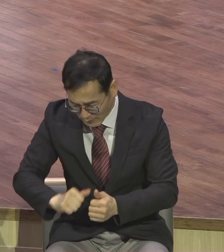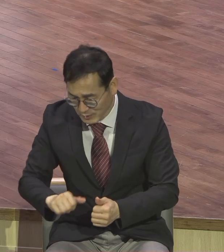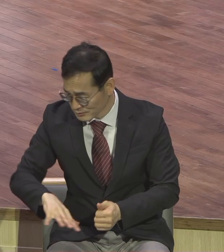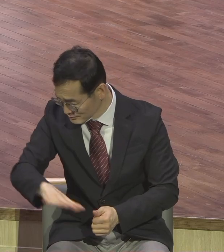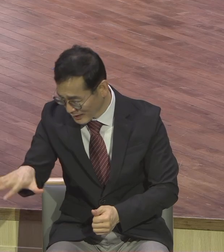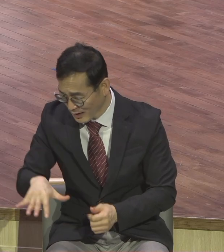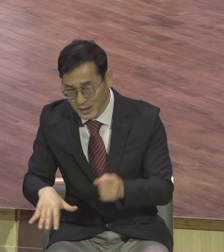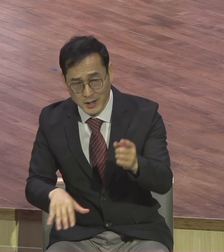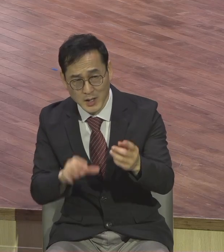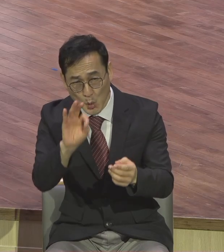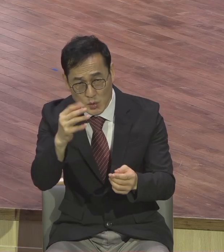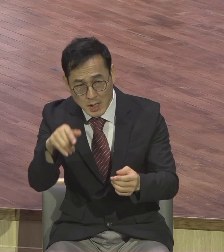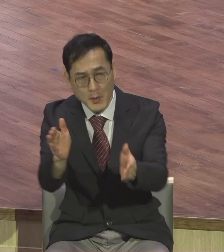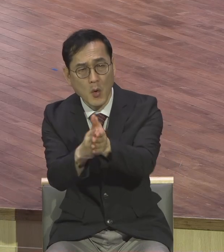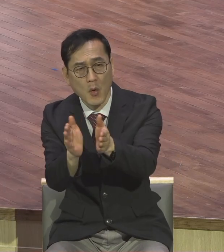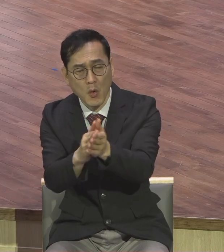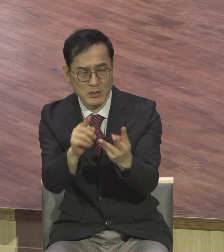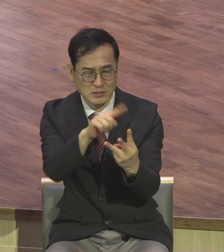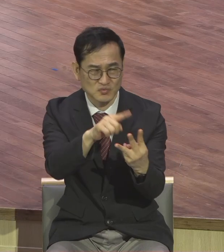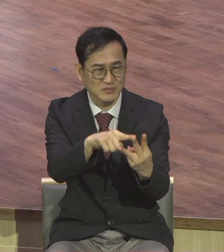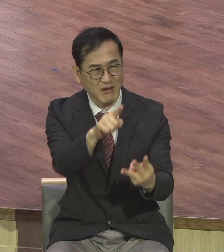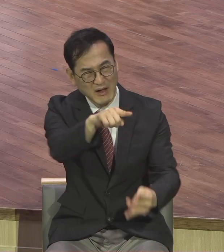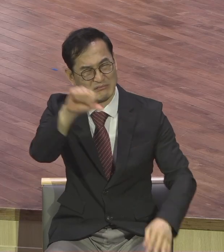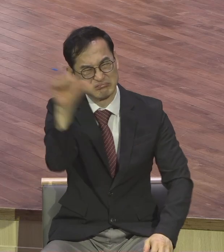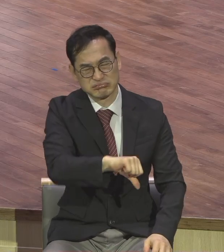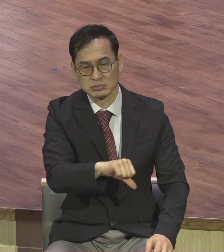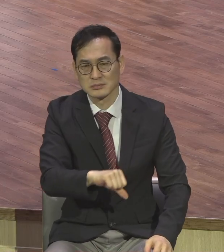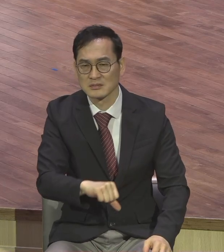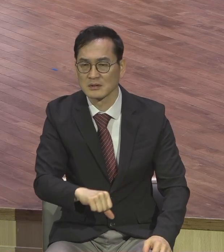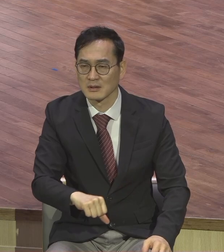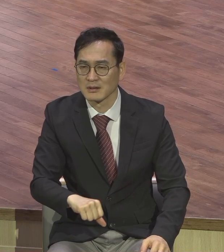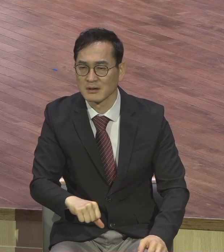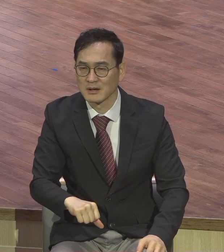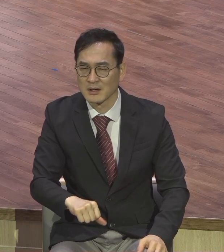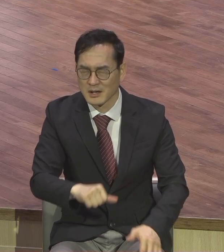2000년 영원한 저주와 영원한 축복.